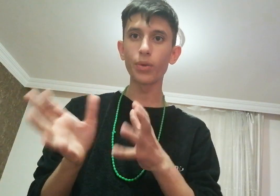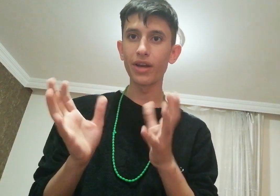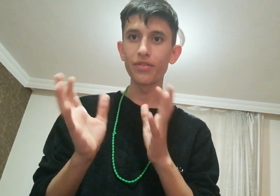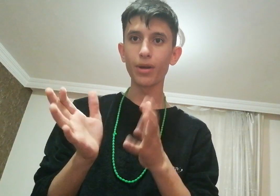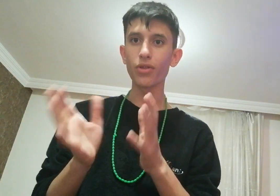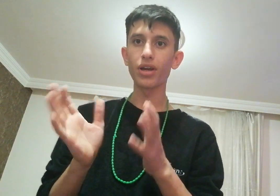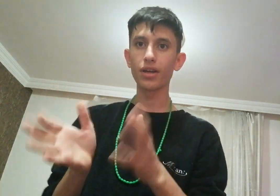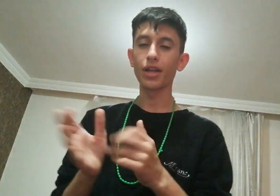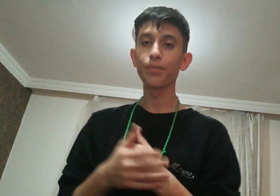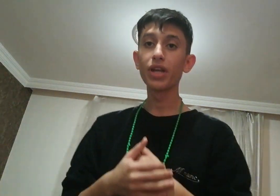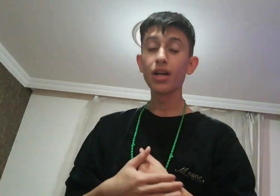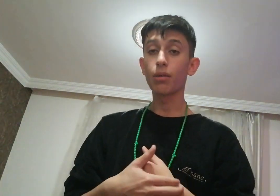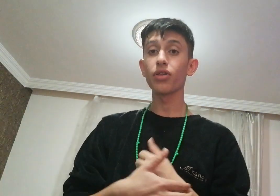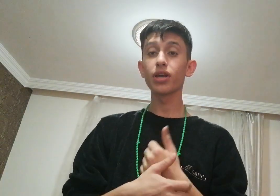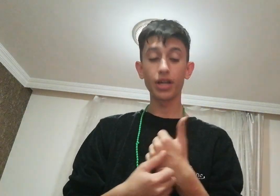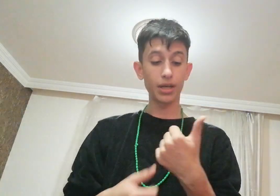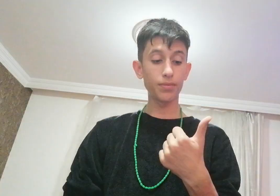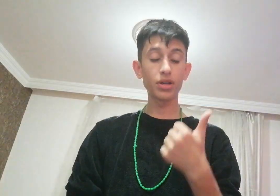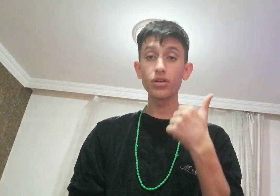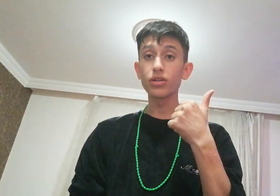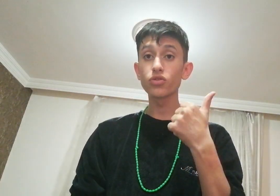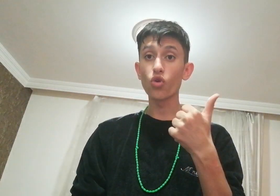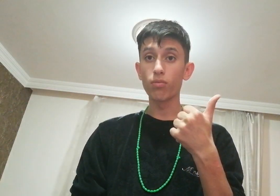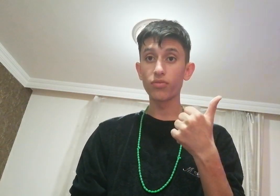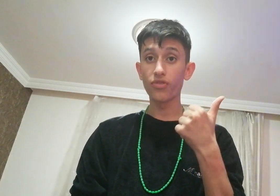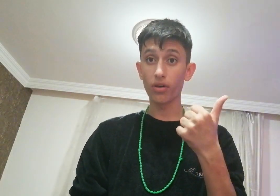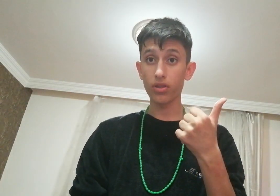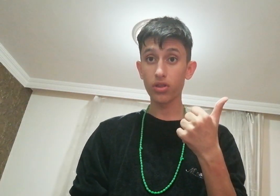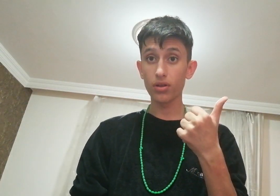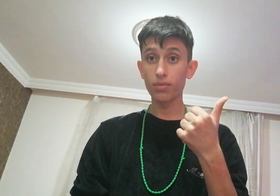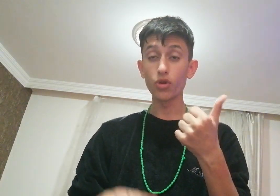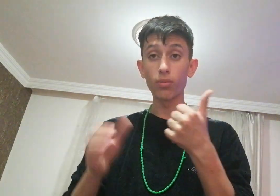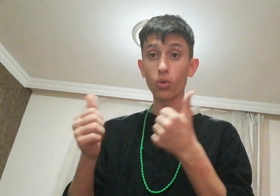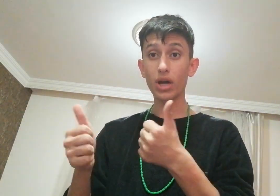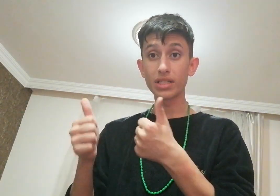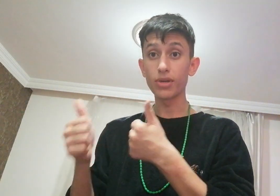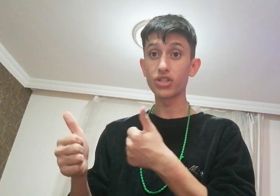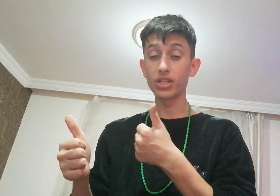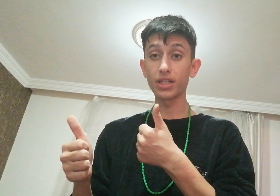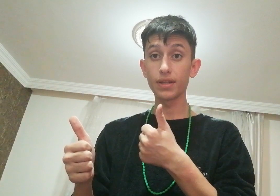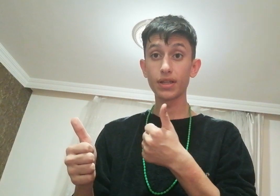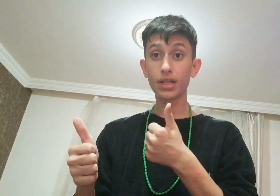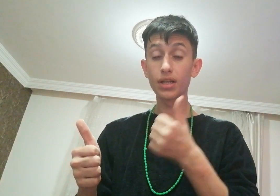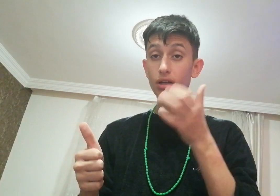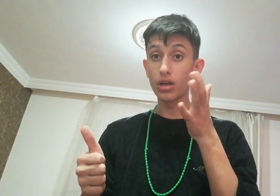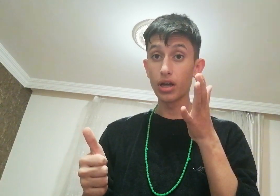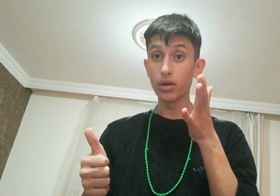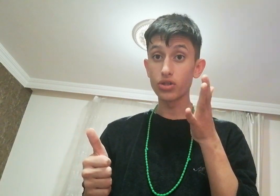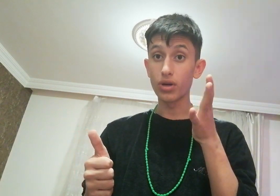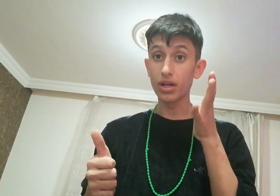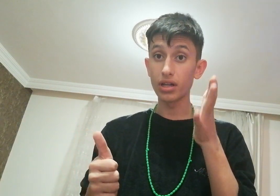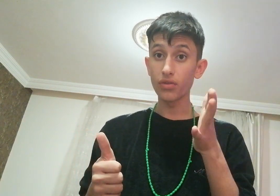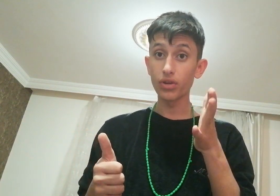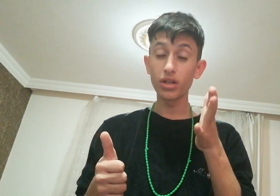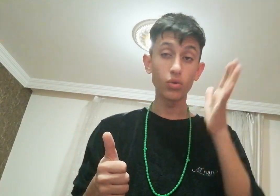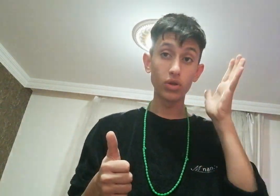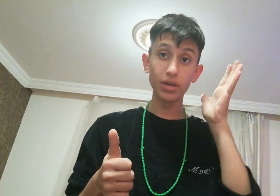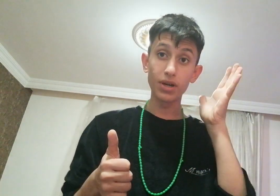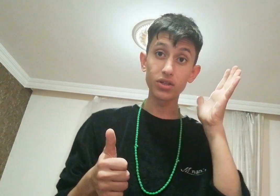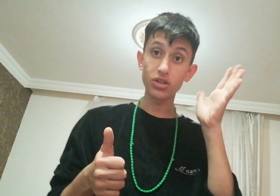نسويها في رمضان الكريم. رمضان الكريم الصوم فرض من عمر 1 7 سنين، سواء كان طفل لي ما يصير